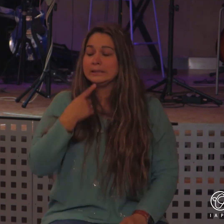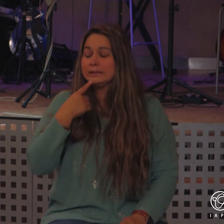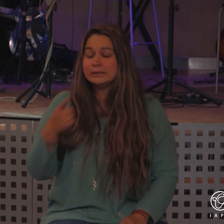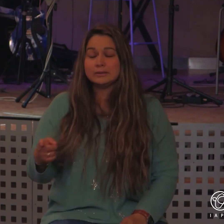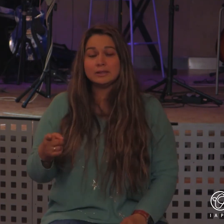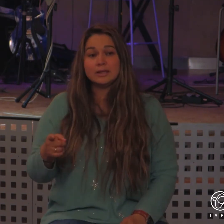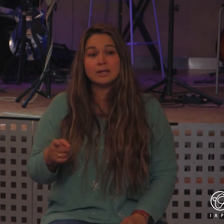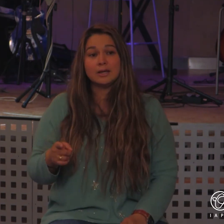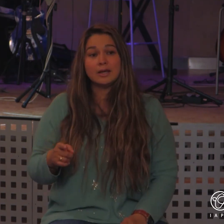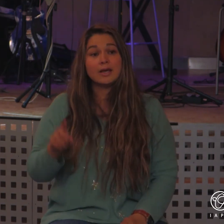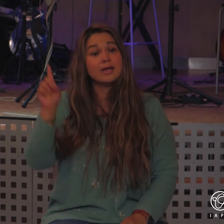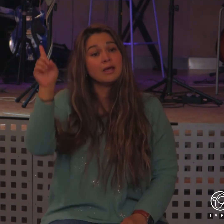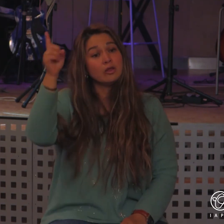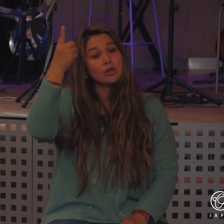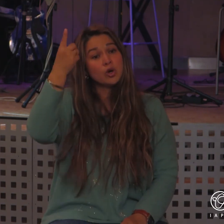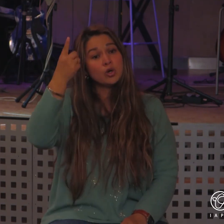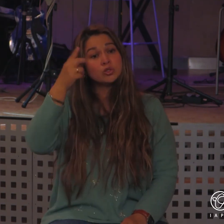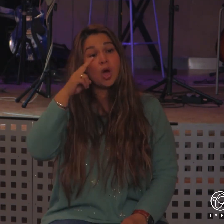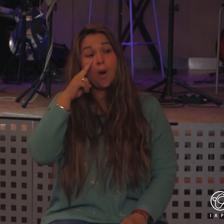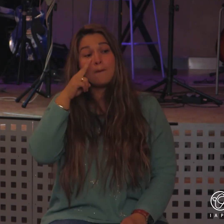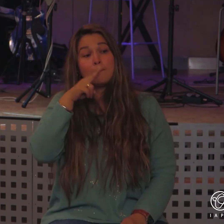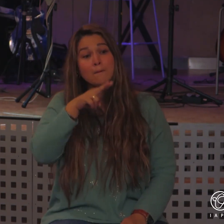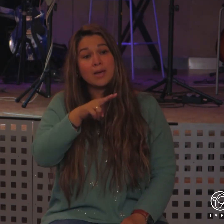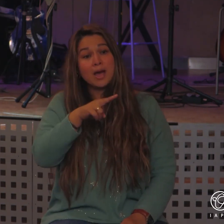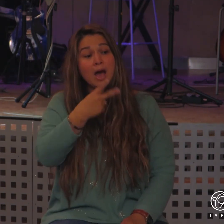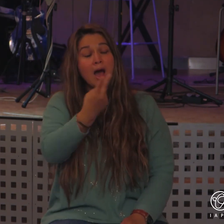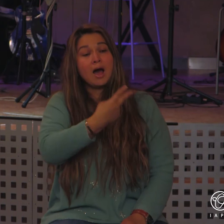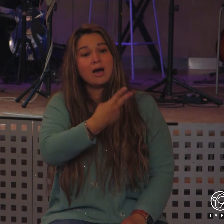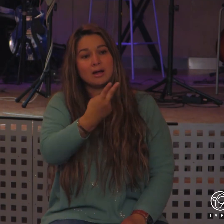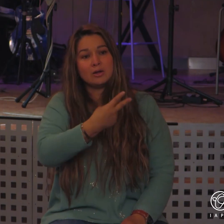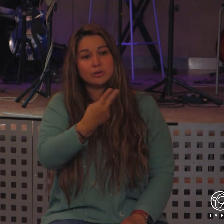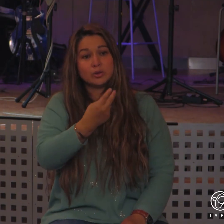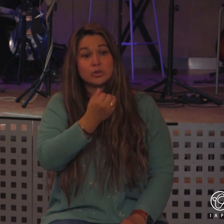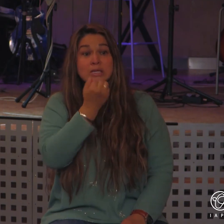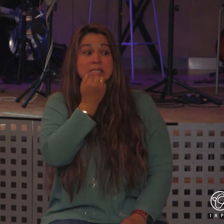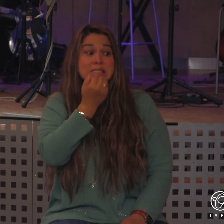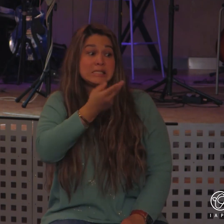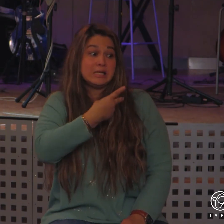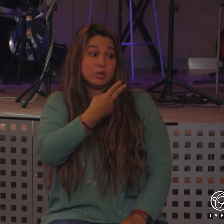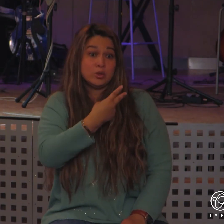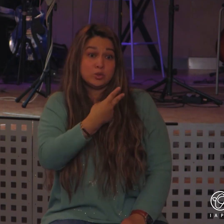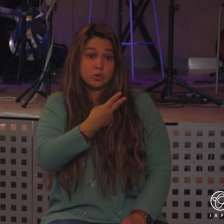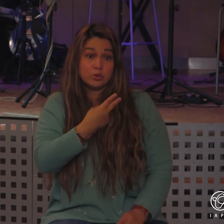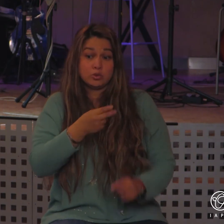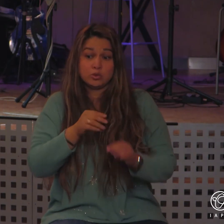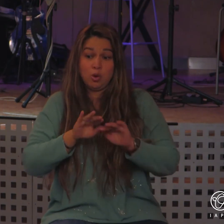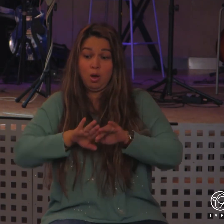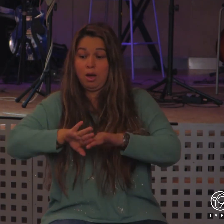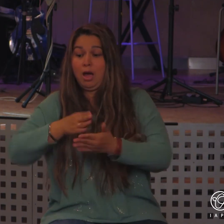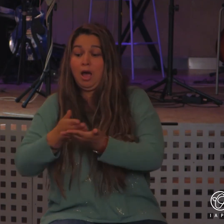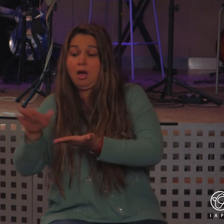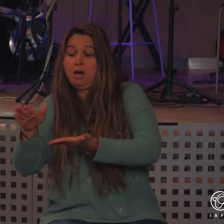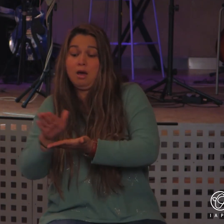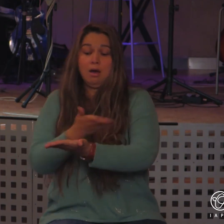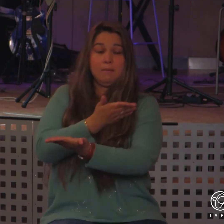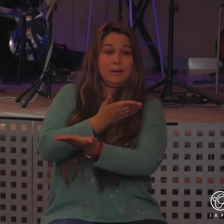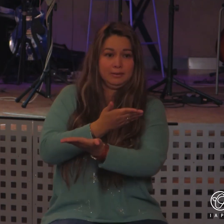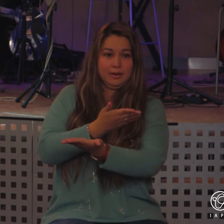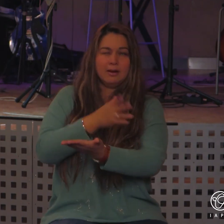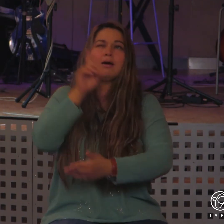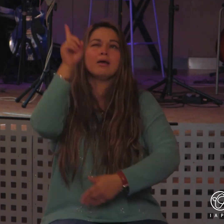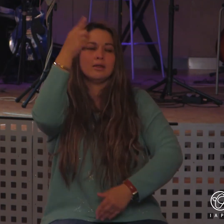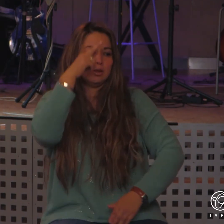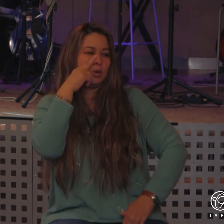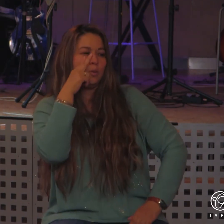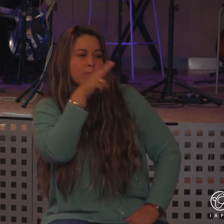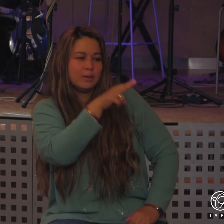vigile a los dos cuando nos hayamos apartado el uno del otro. Bien, te voy a